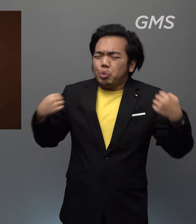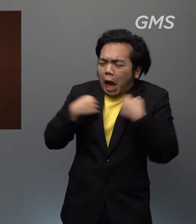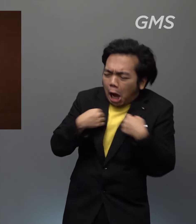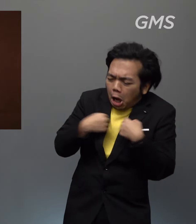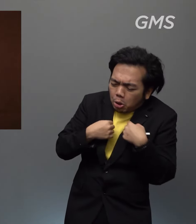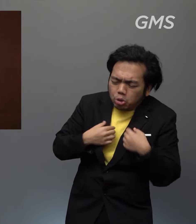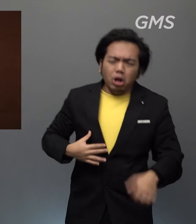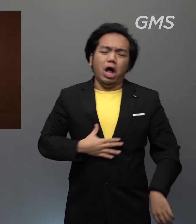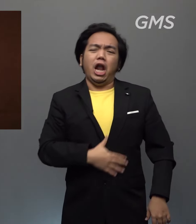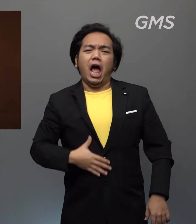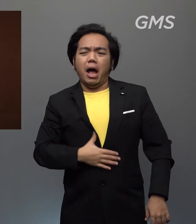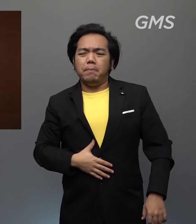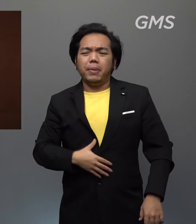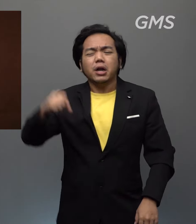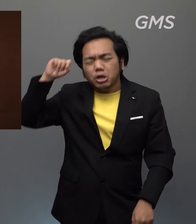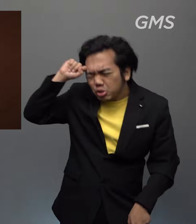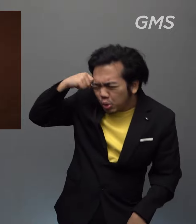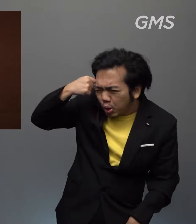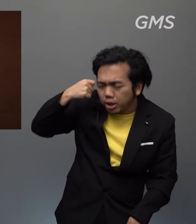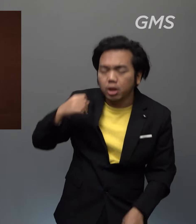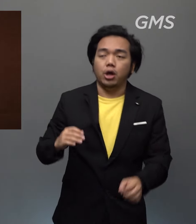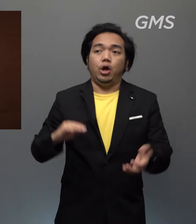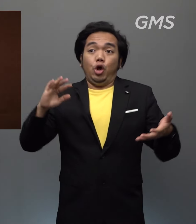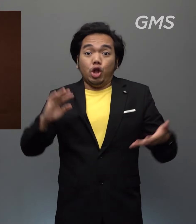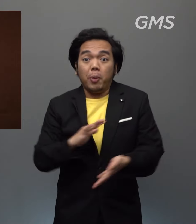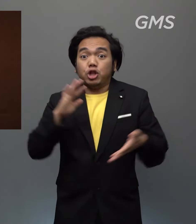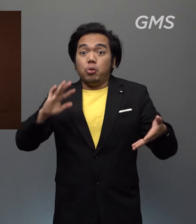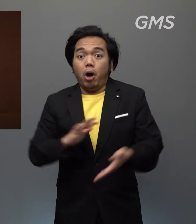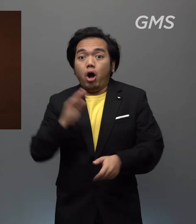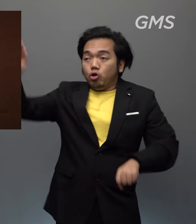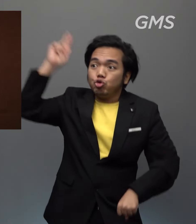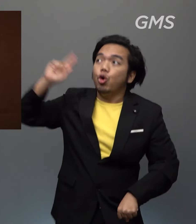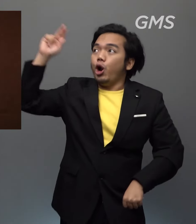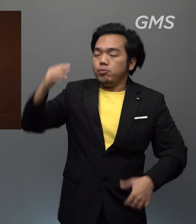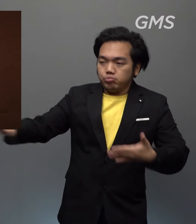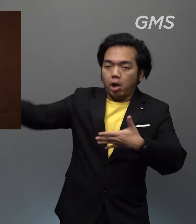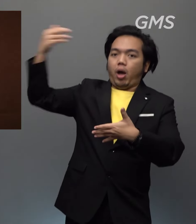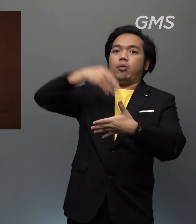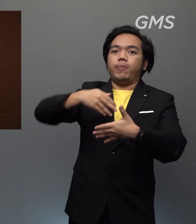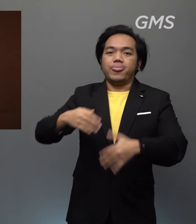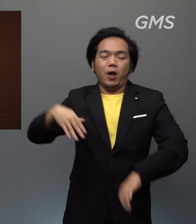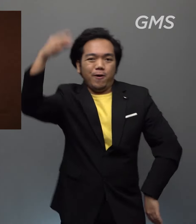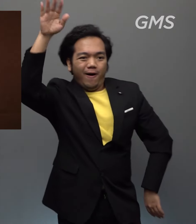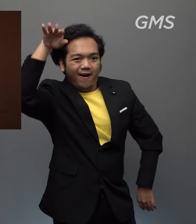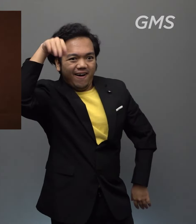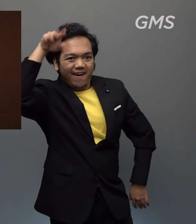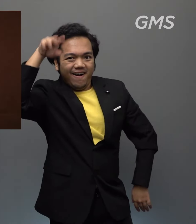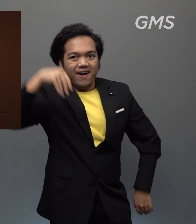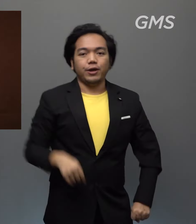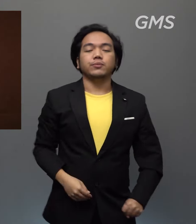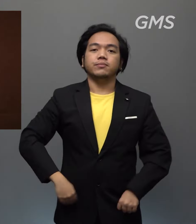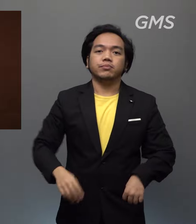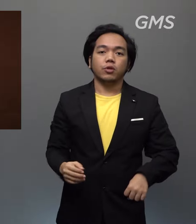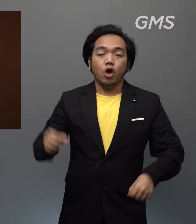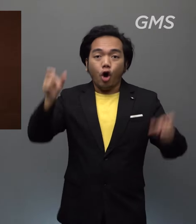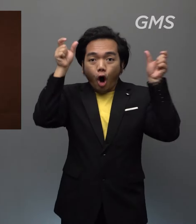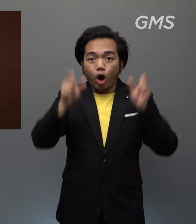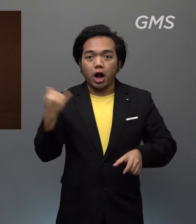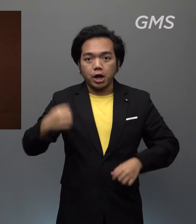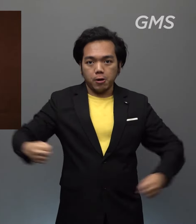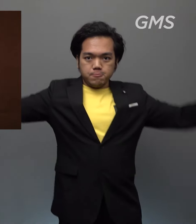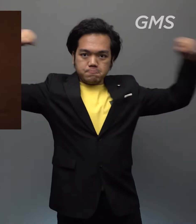penindasan, kelaparan, sengsara. Tiba-tiba Tuhan datang dan berkata, hai pahlawan yang gagah perkasa, dalam kondisi kamu di bawah, terpuruk.